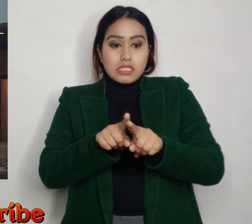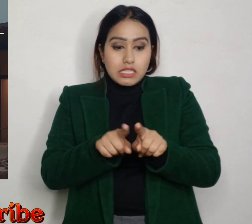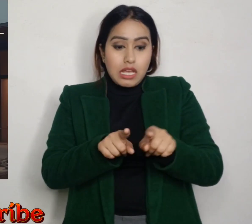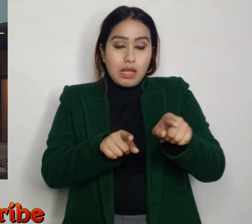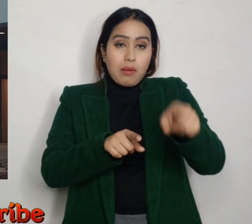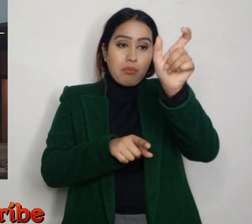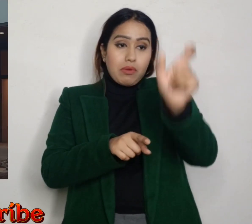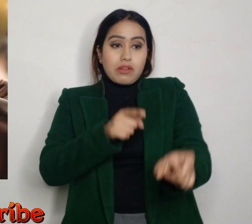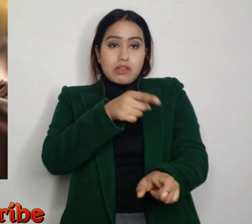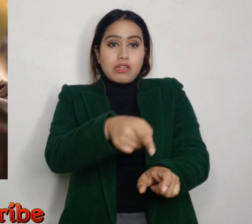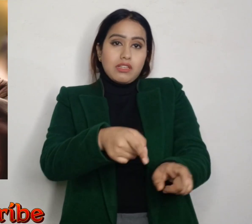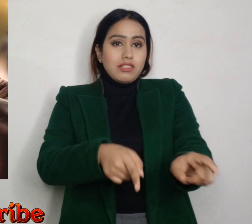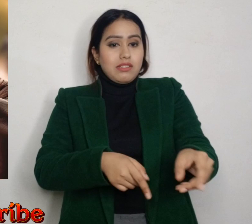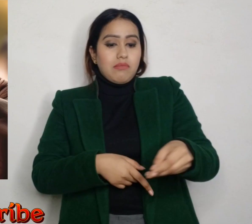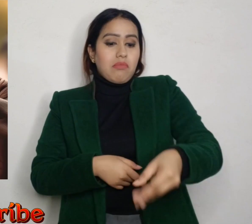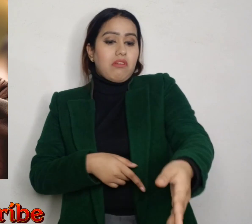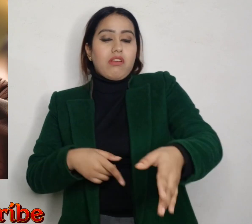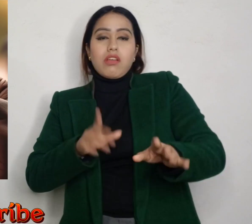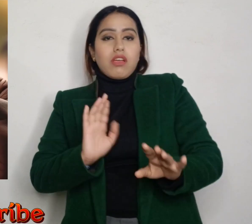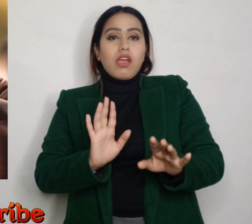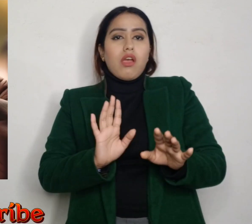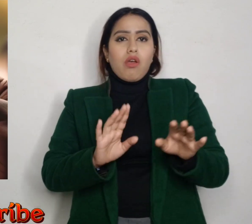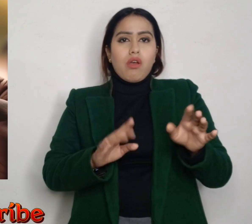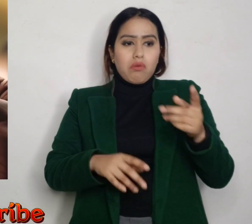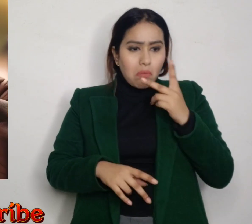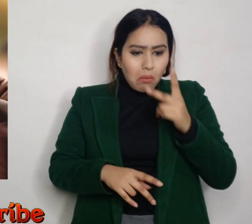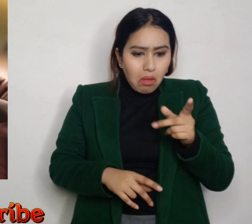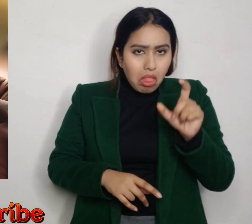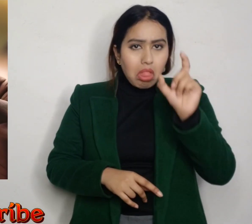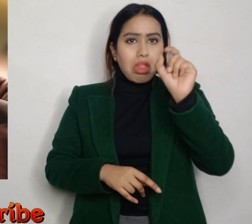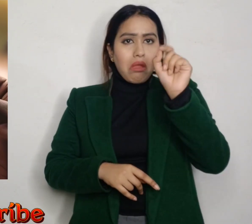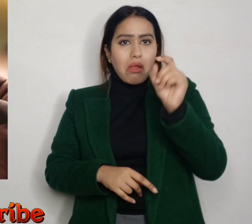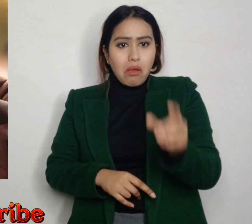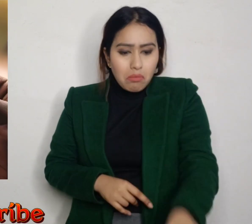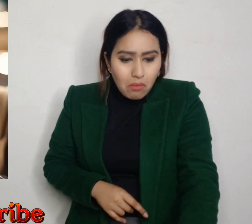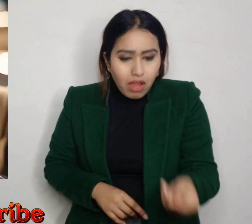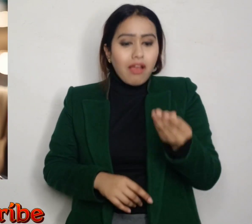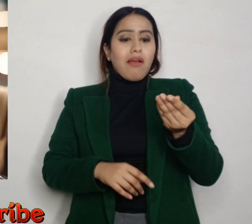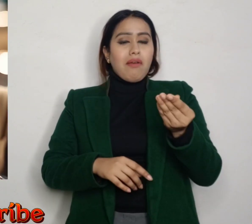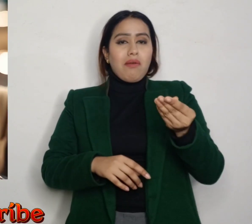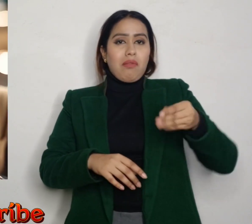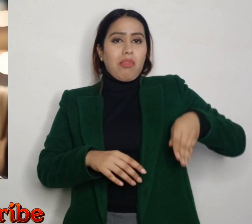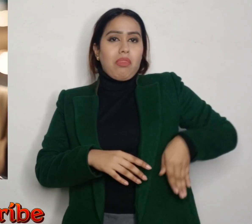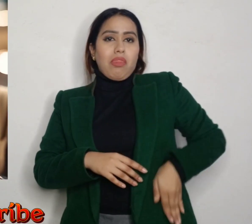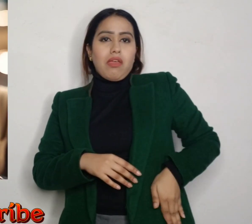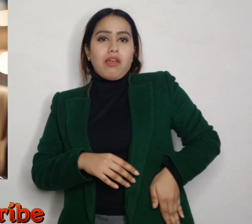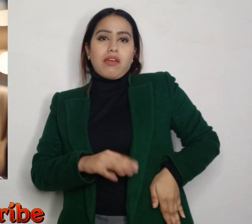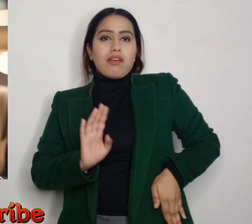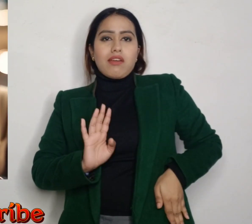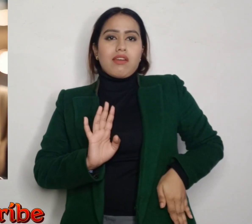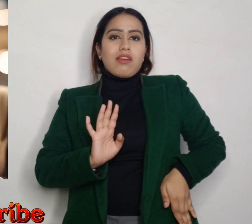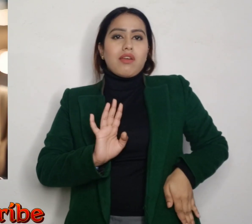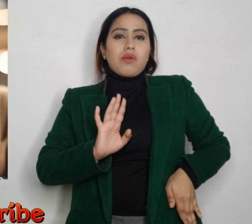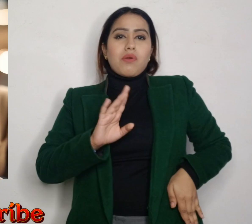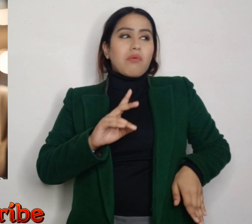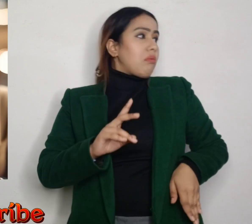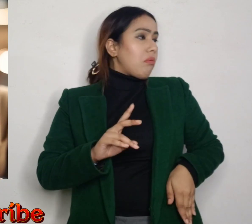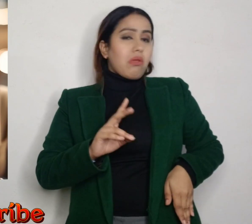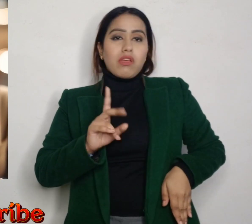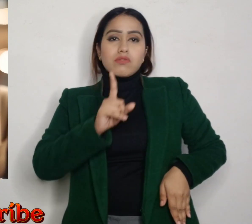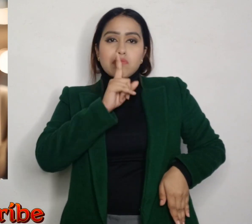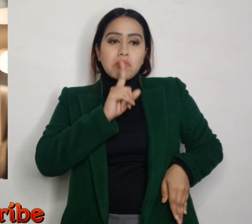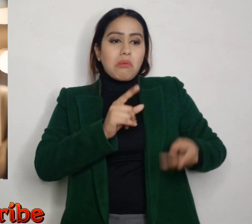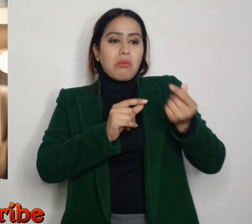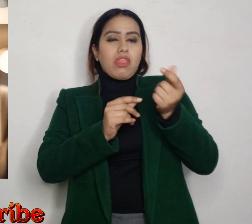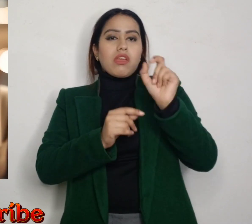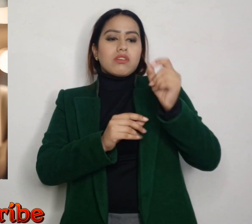फेंक दिया। कमाल यह कि नोट जाकर के ठीक वहीं गिरा जहां मजदूर काम कर रहा था। मजदूर ने देखा कि 10 रुपए का नोट आया, तुरंत उठा करके उसने अपने